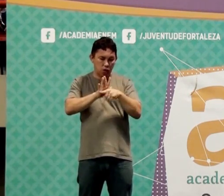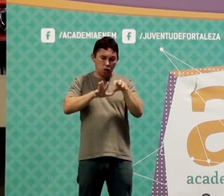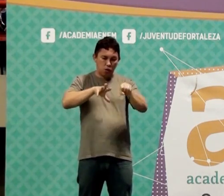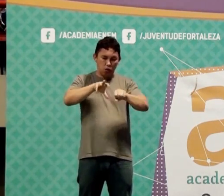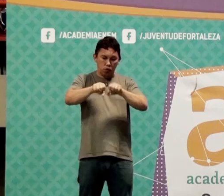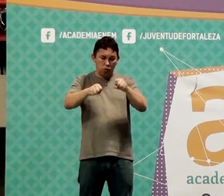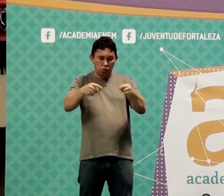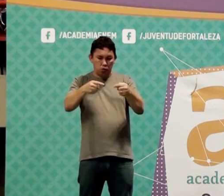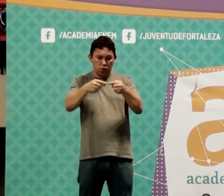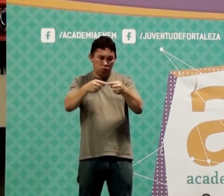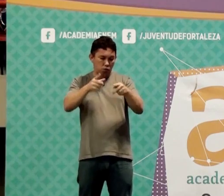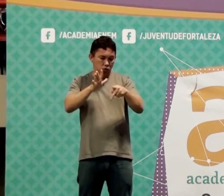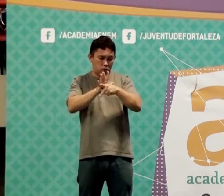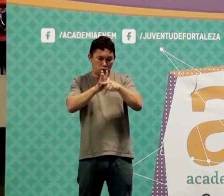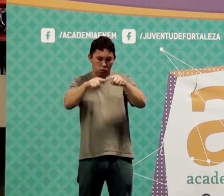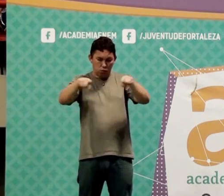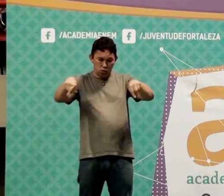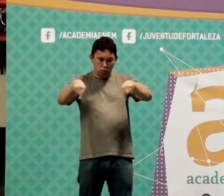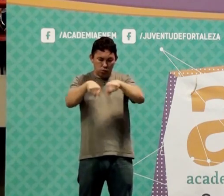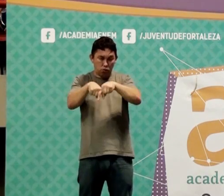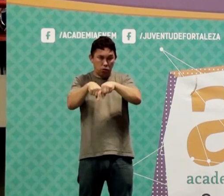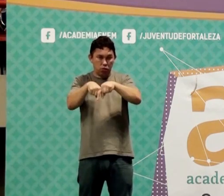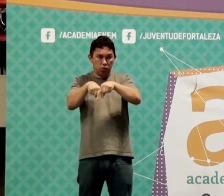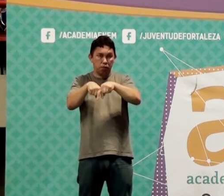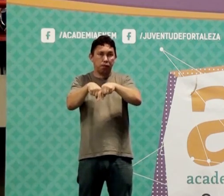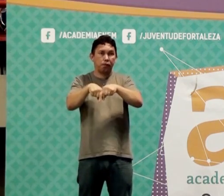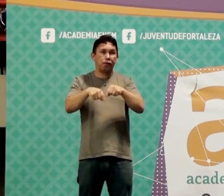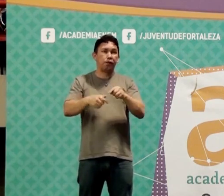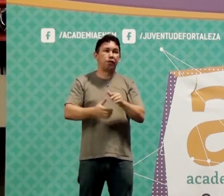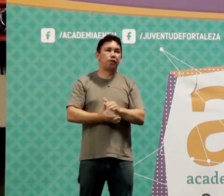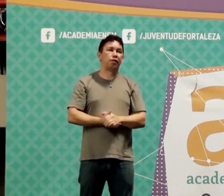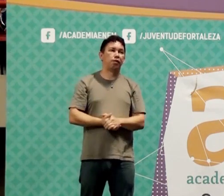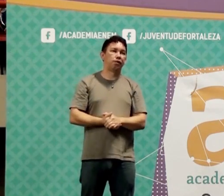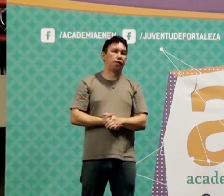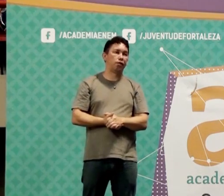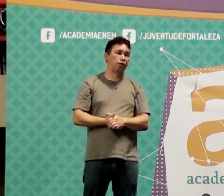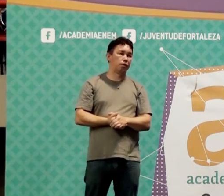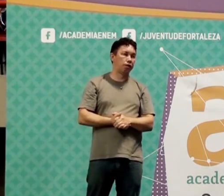61. Bem no finalzinho, só para a gente ler o texto. Na 61.